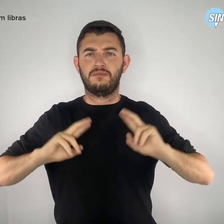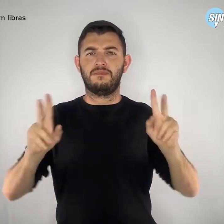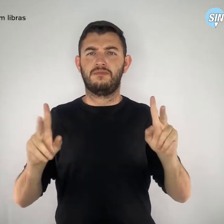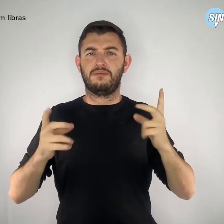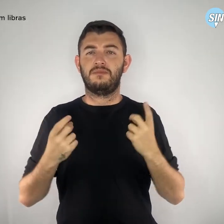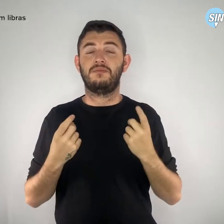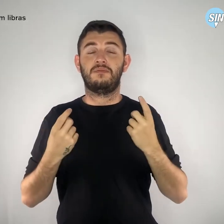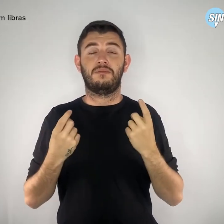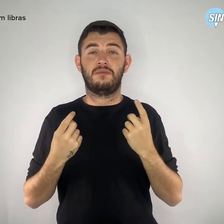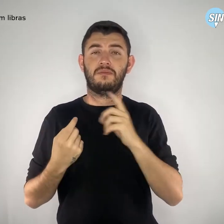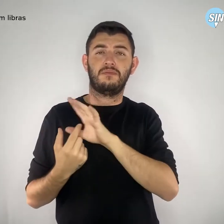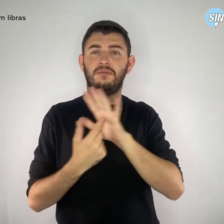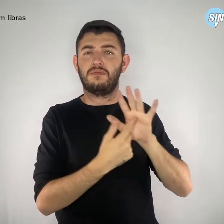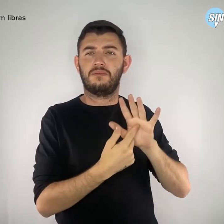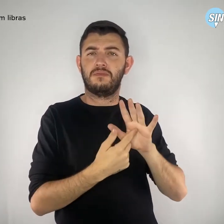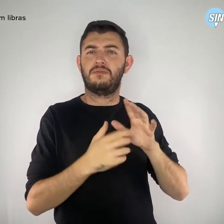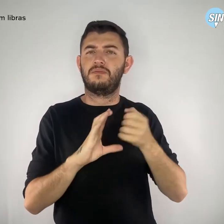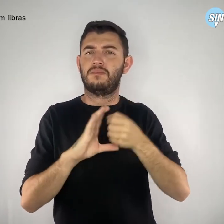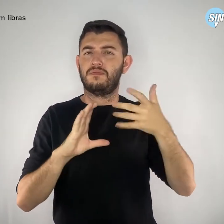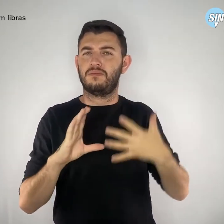bom. E não estou dizendo que não é.